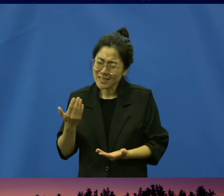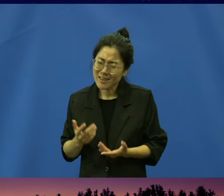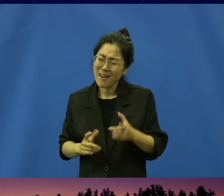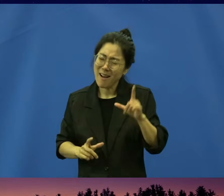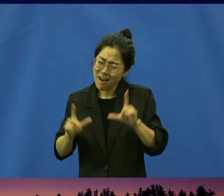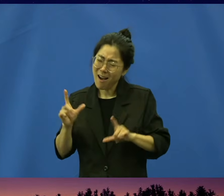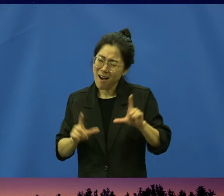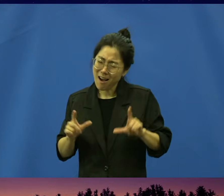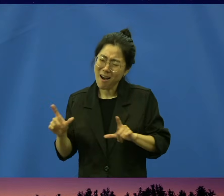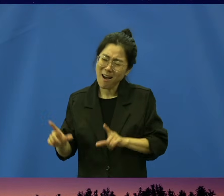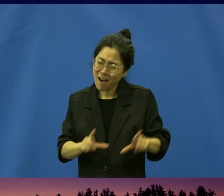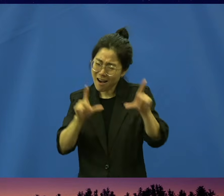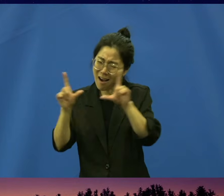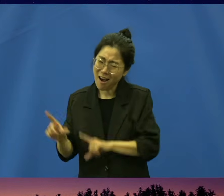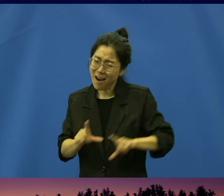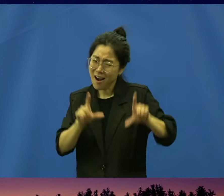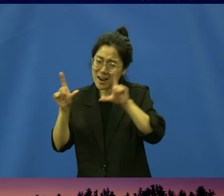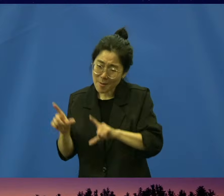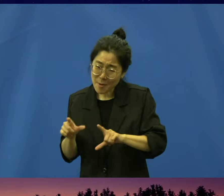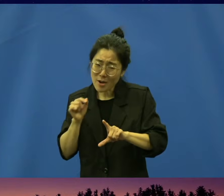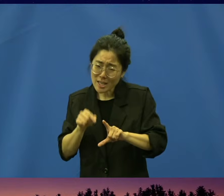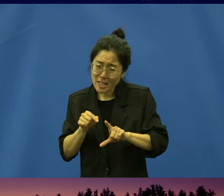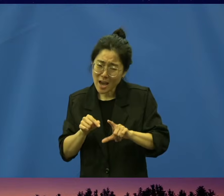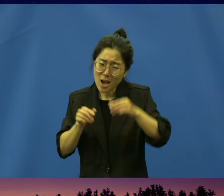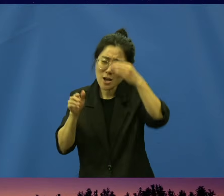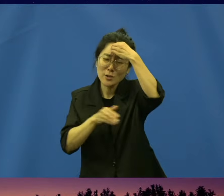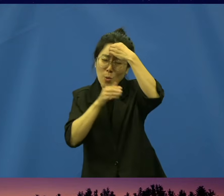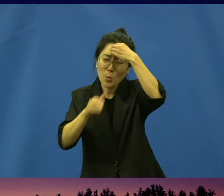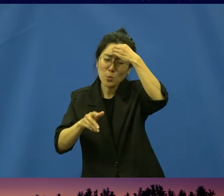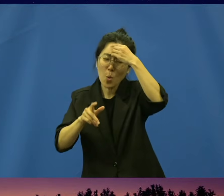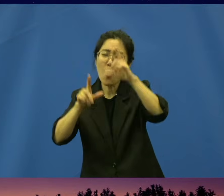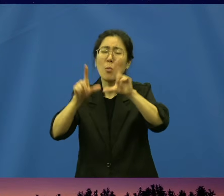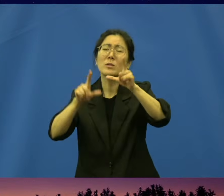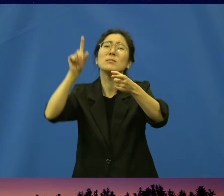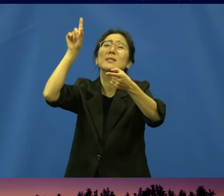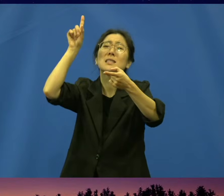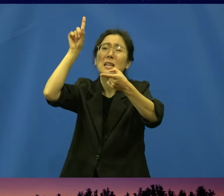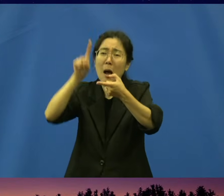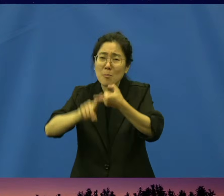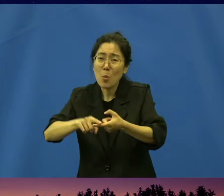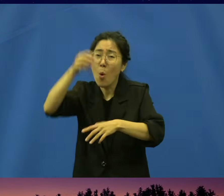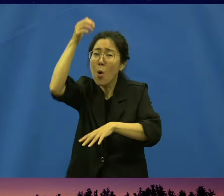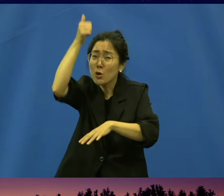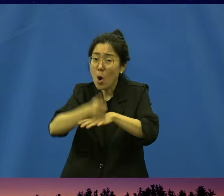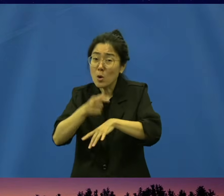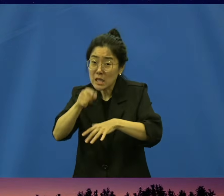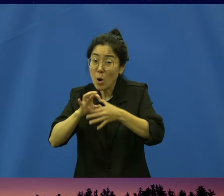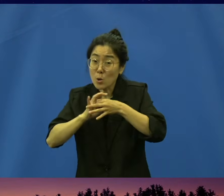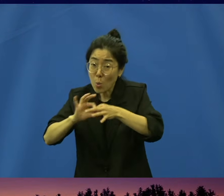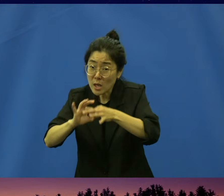그것이 곧 우리의 성도의 본분을 지킬 뿐만 아니라 전도의 결과를 가져온다는